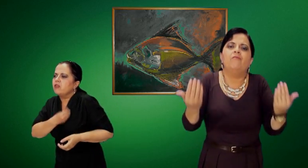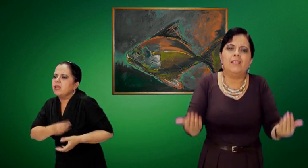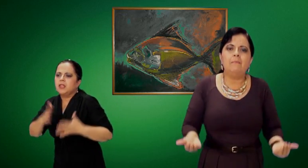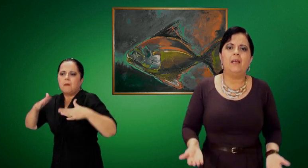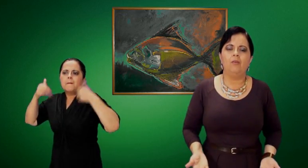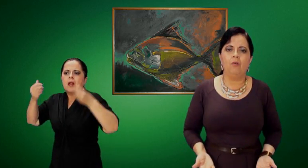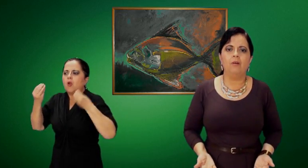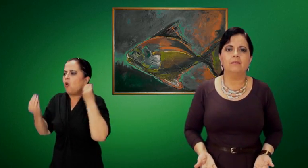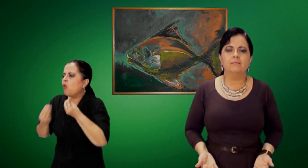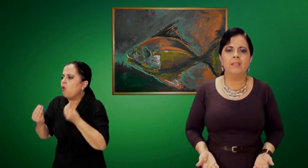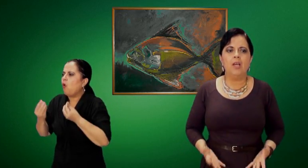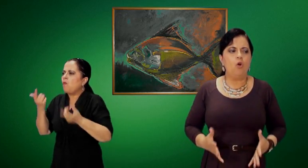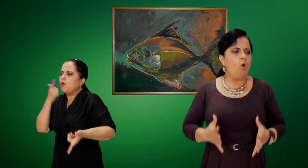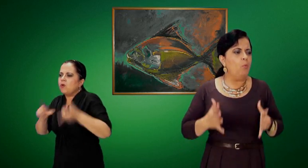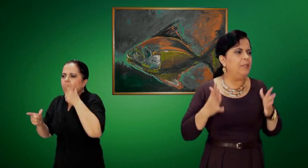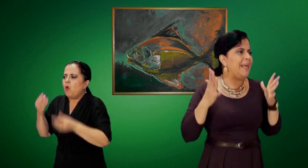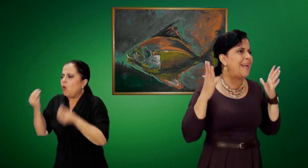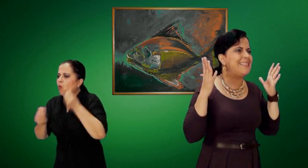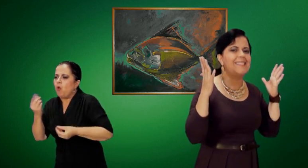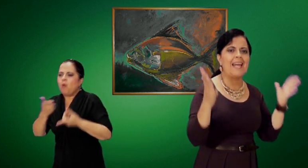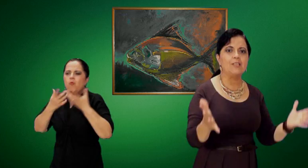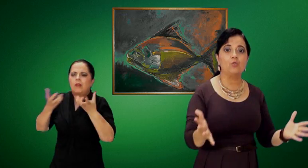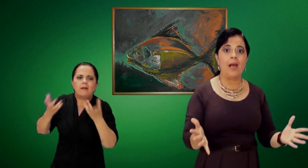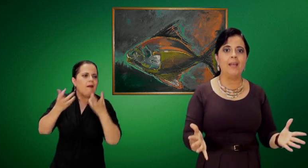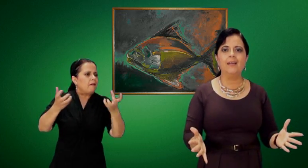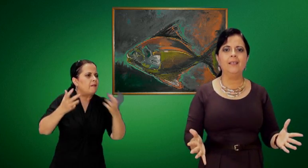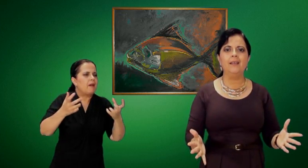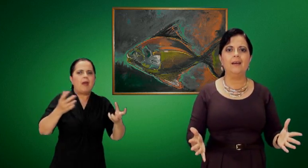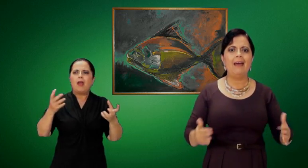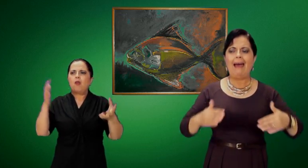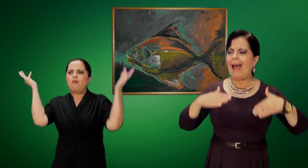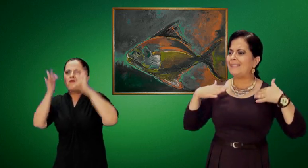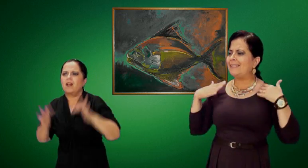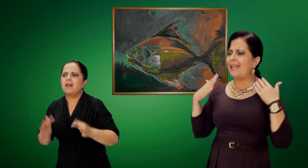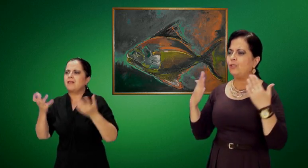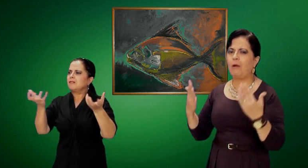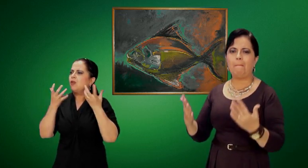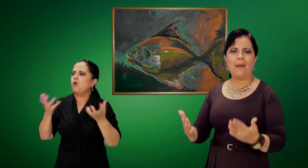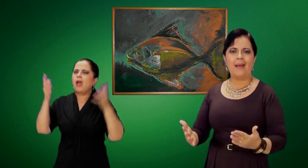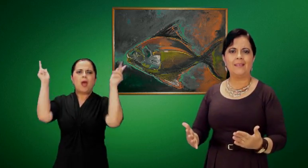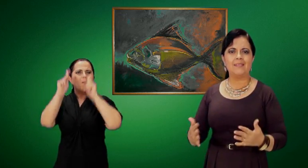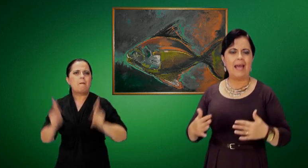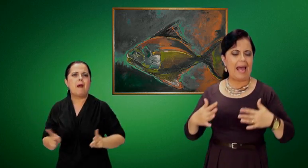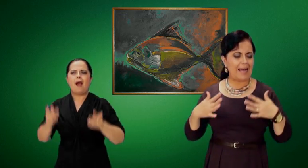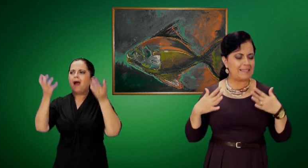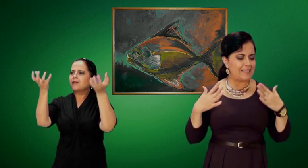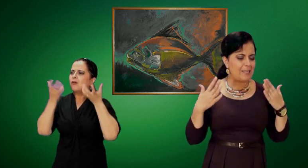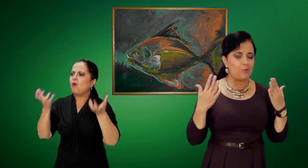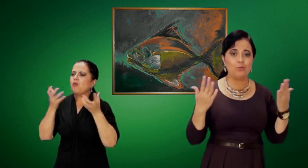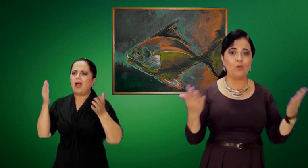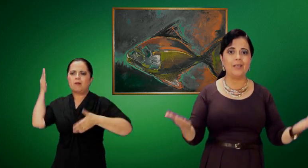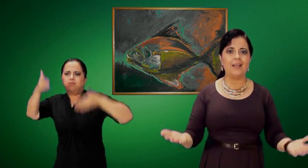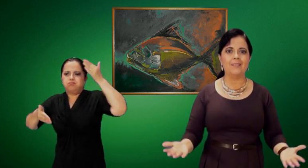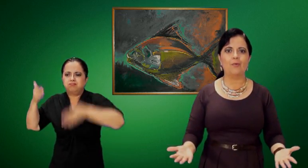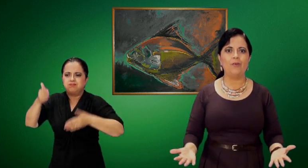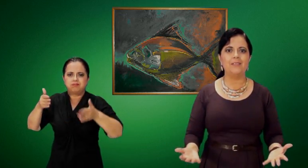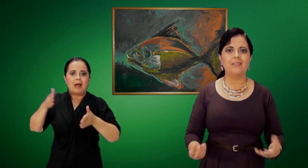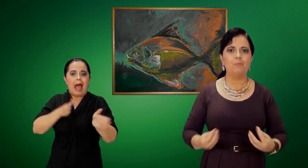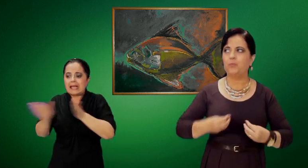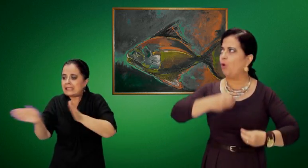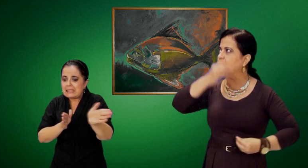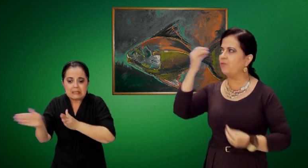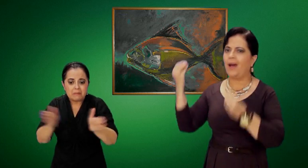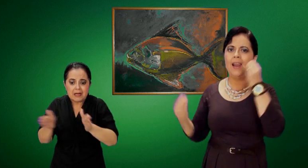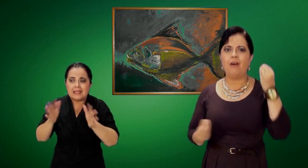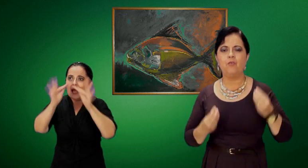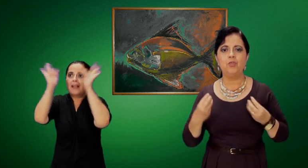ter uma vida melhor, como ter acesso à alegria, acesso à paz, acesso a todas aquelas coisas